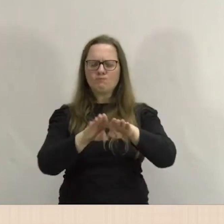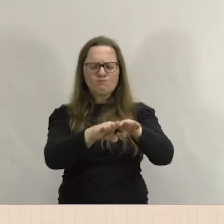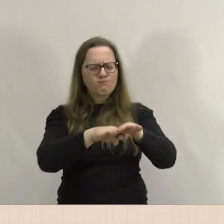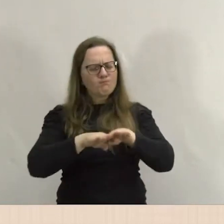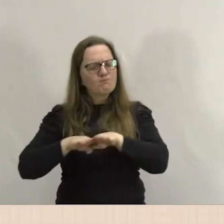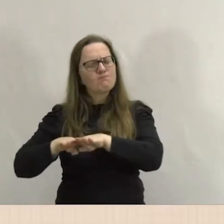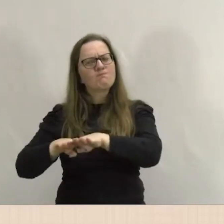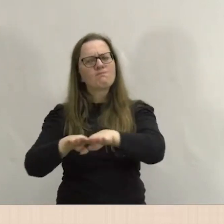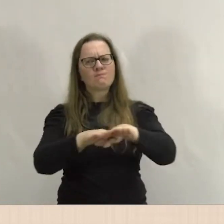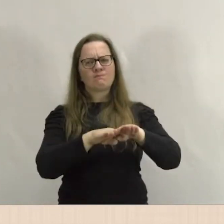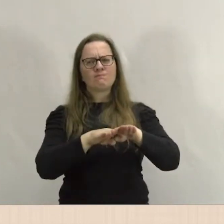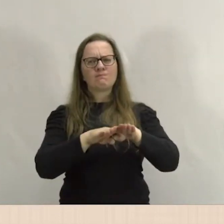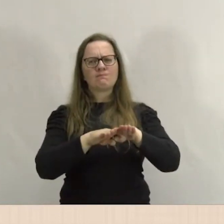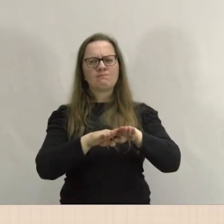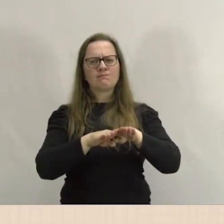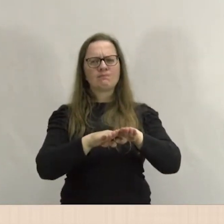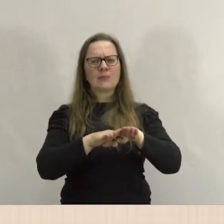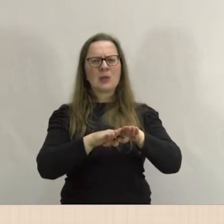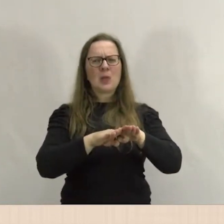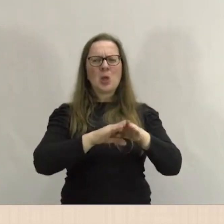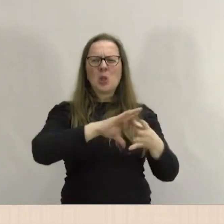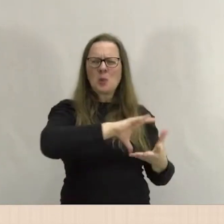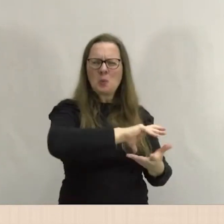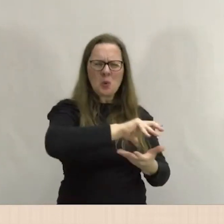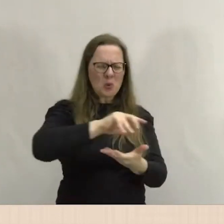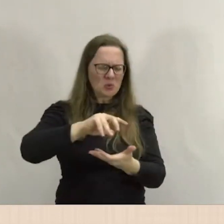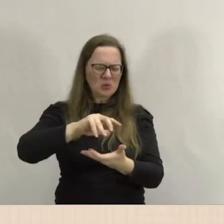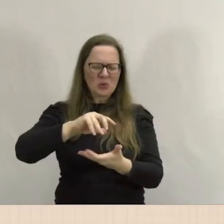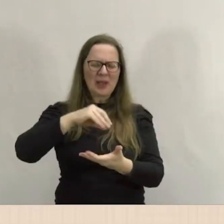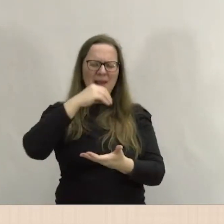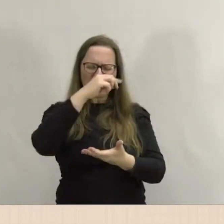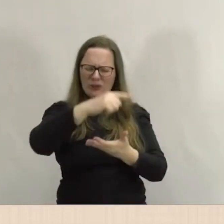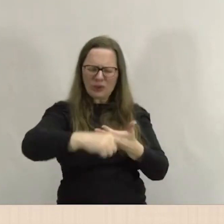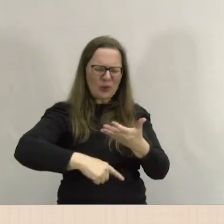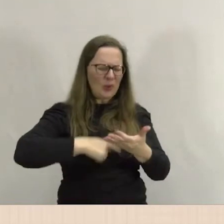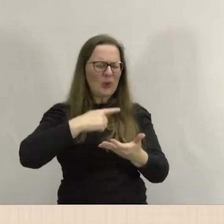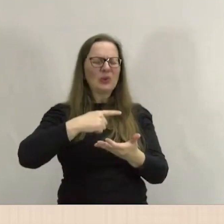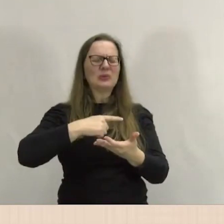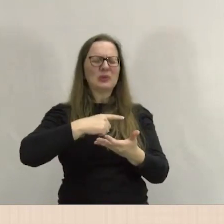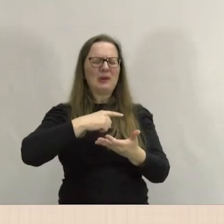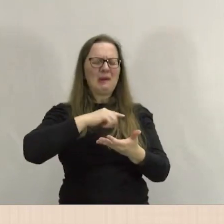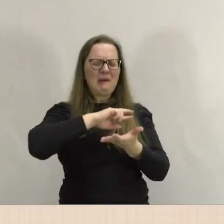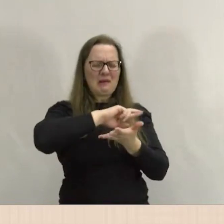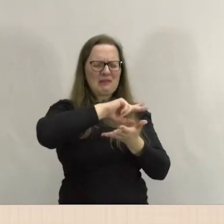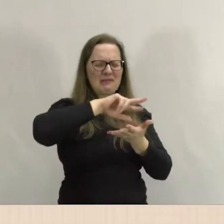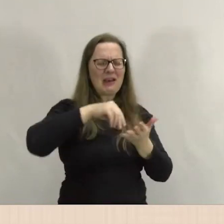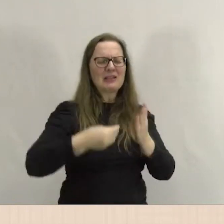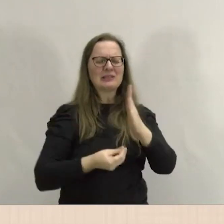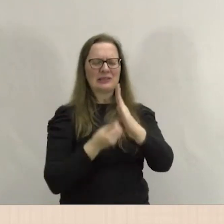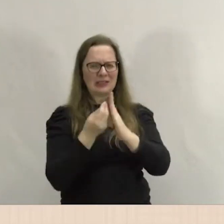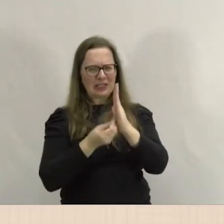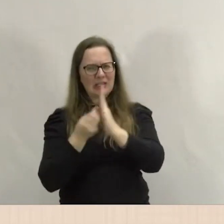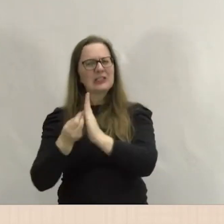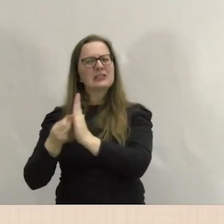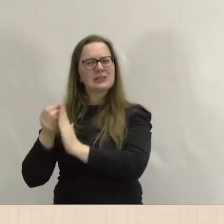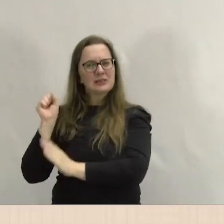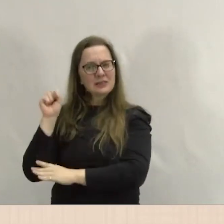Temos muitas igrejas, mas nós somos um só povo. Seguimos uma só direção, segundo a ordem do